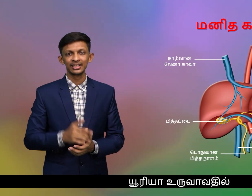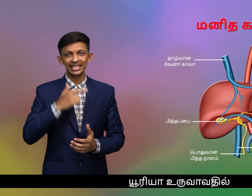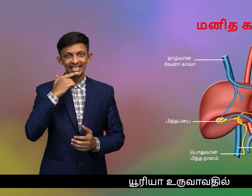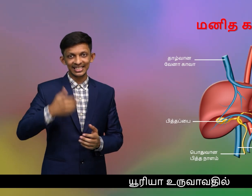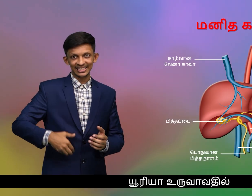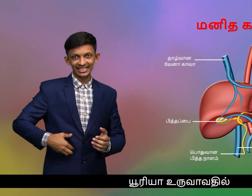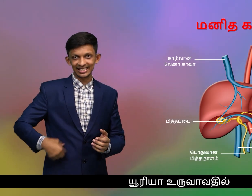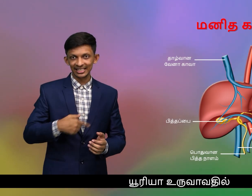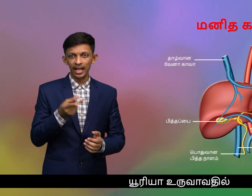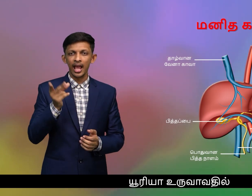யூரியா உருவாவதில்